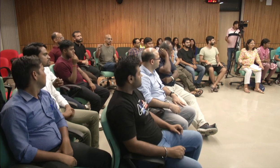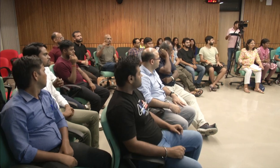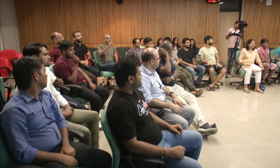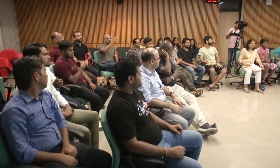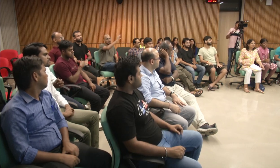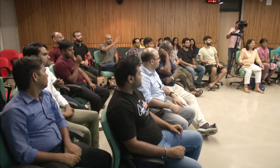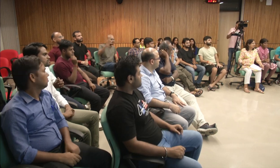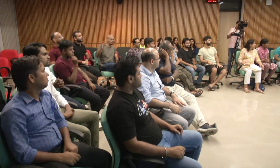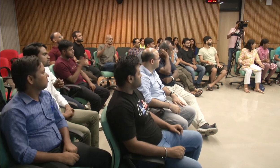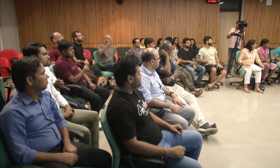सर बोलिए बोलिए.